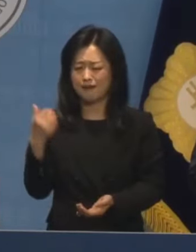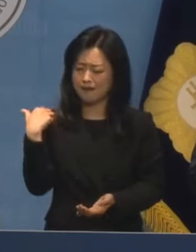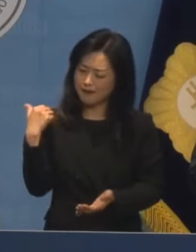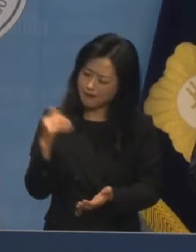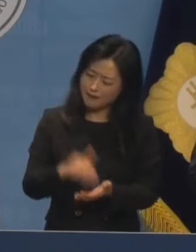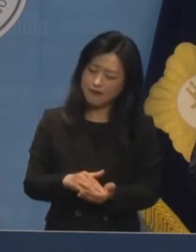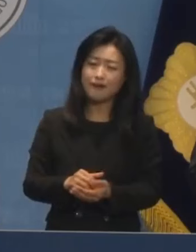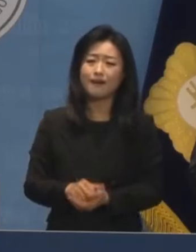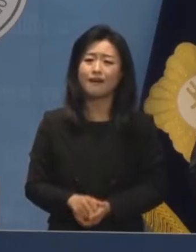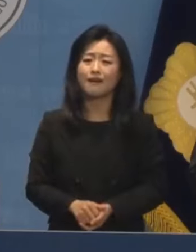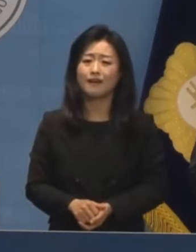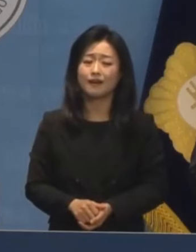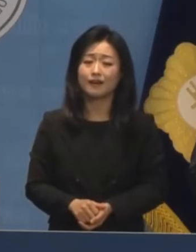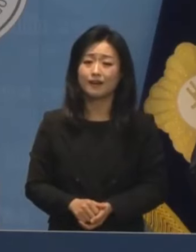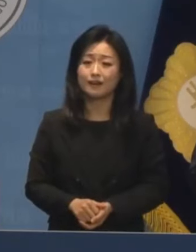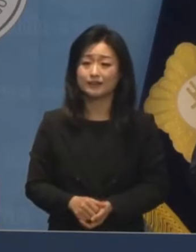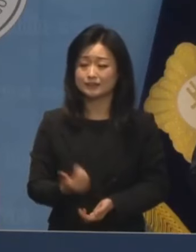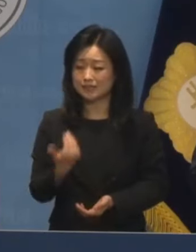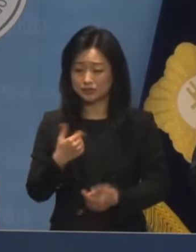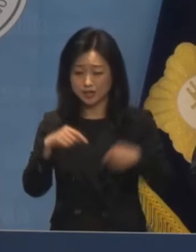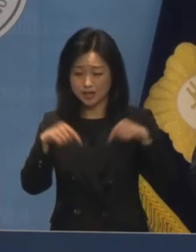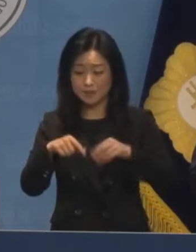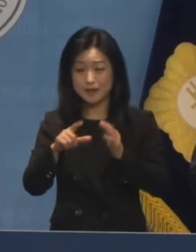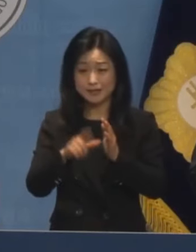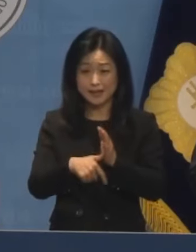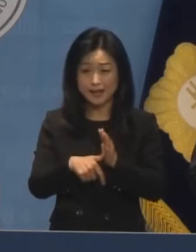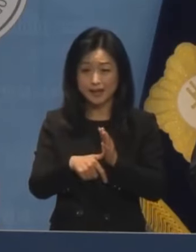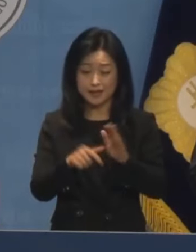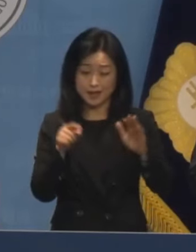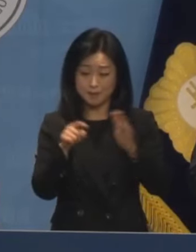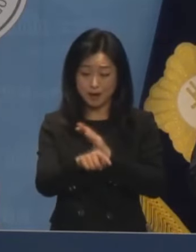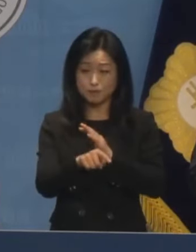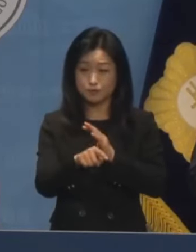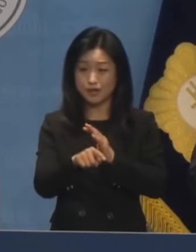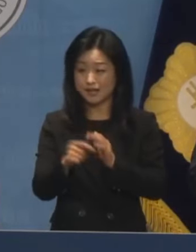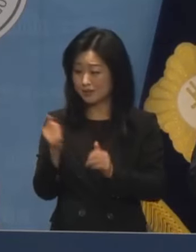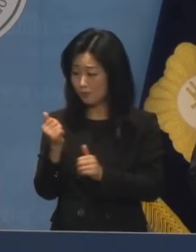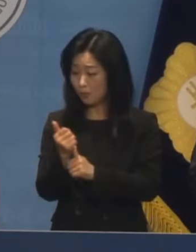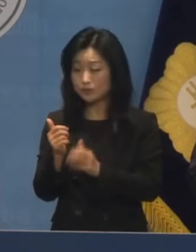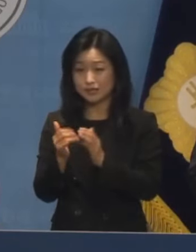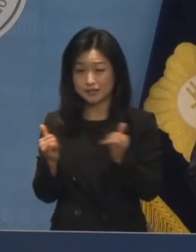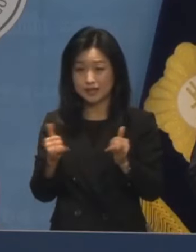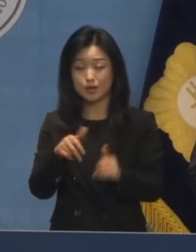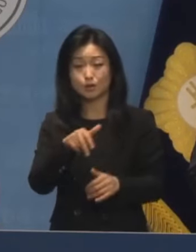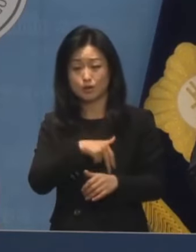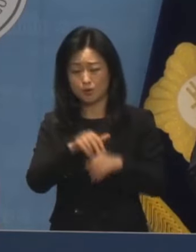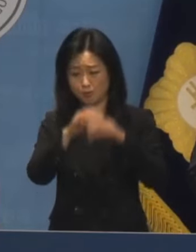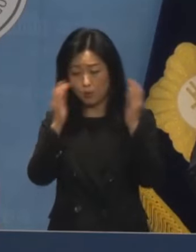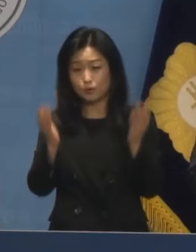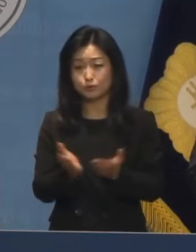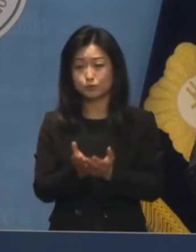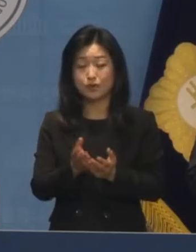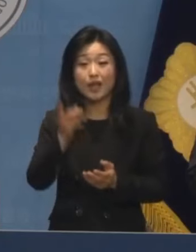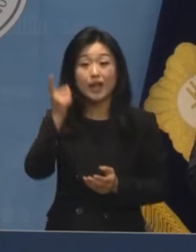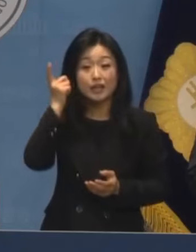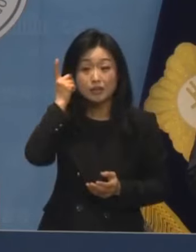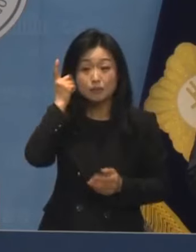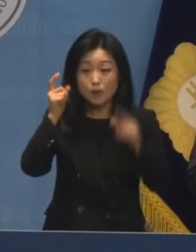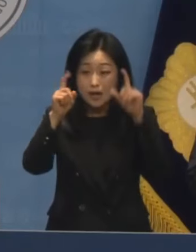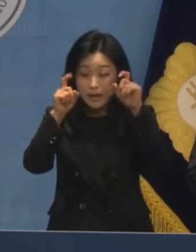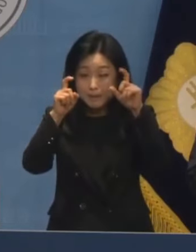저희는 방문 이전에 사전 협의를 하는 과정에서 심지어 방문하는 보좌진뿐만 아니라 국회의원들까지 휴대폰